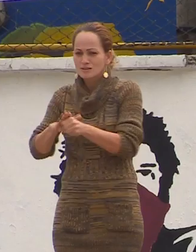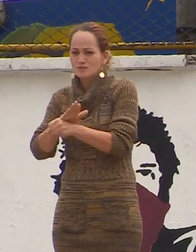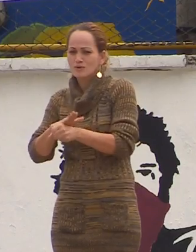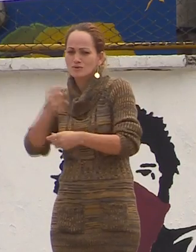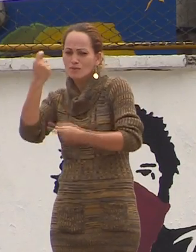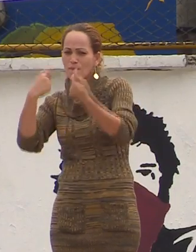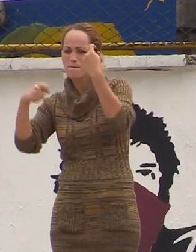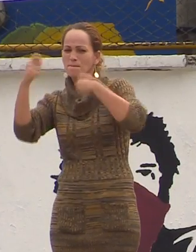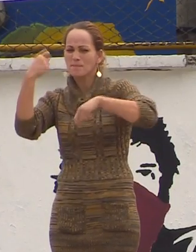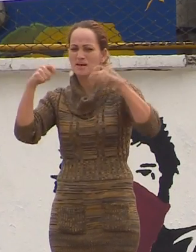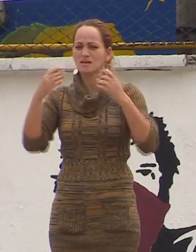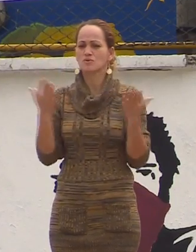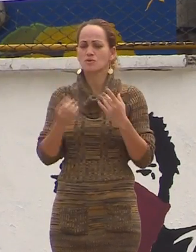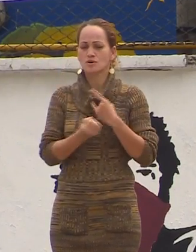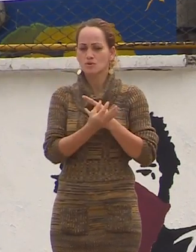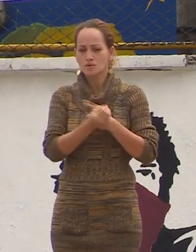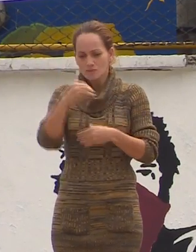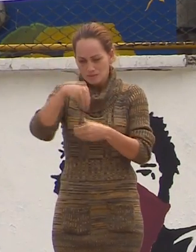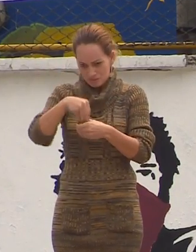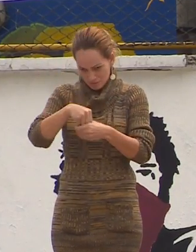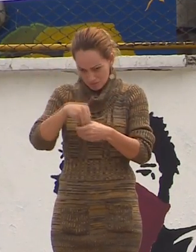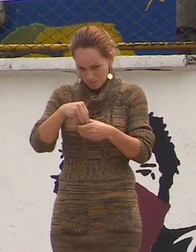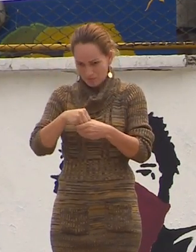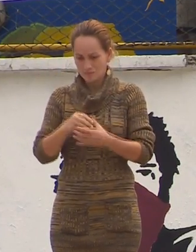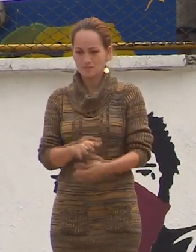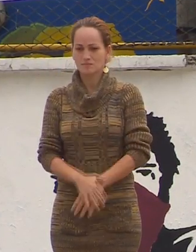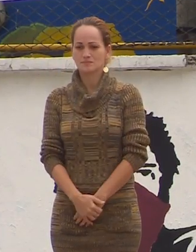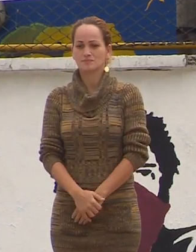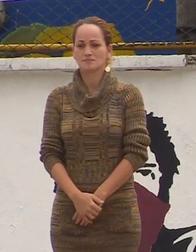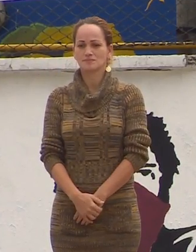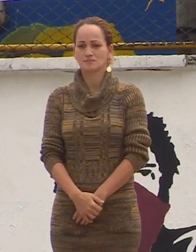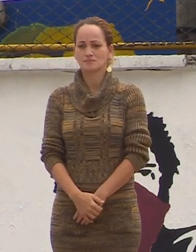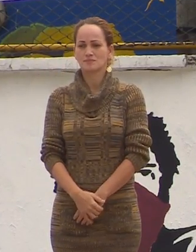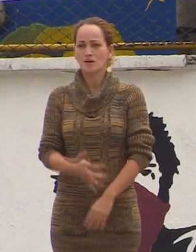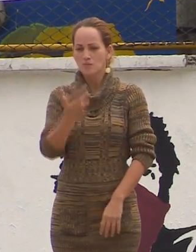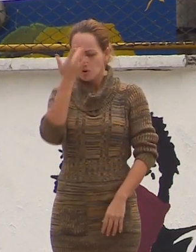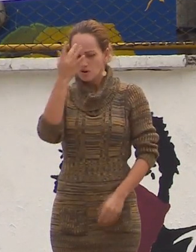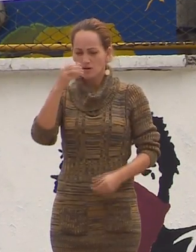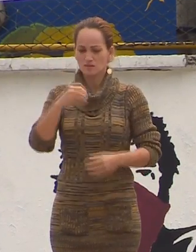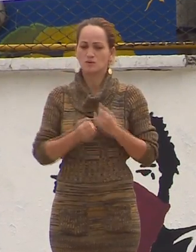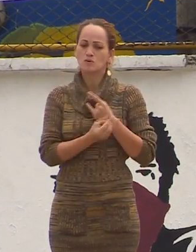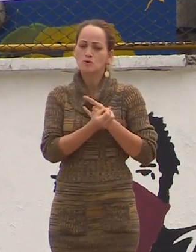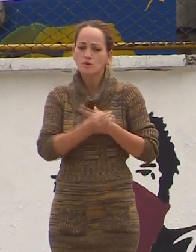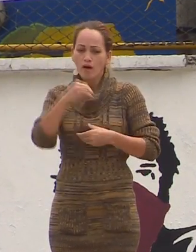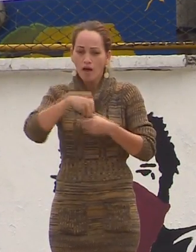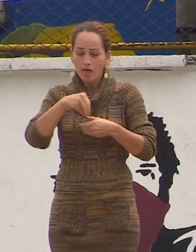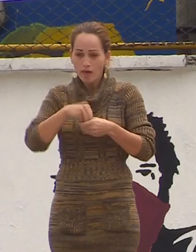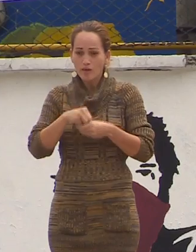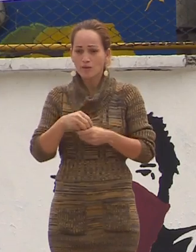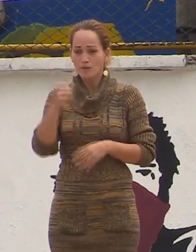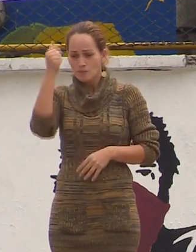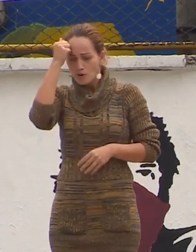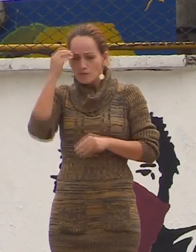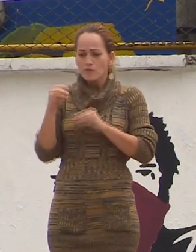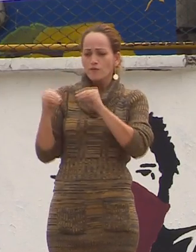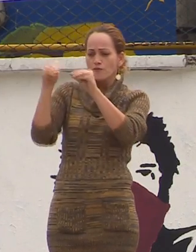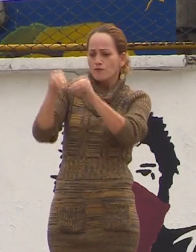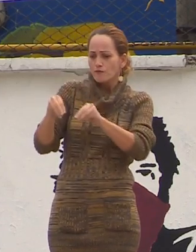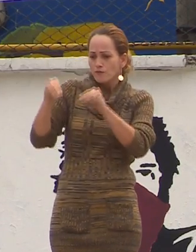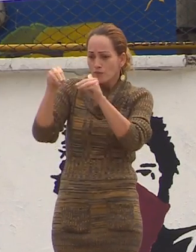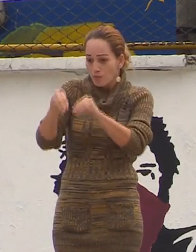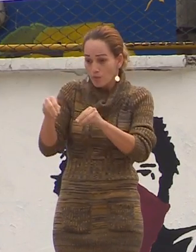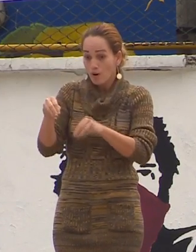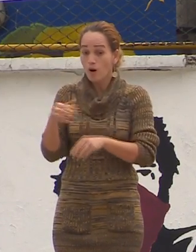la universidad. No es digno para una universidad formadora de maestros contar